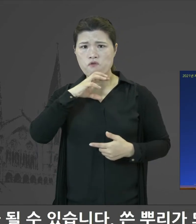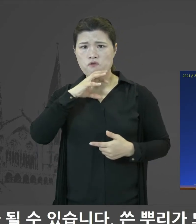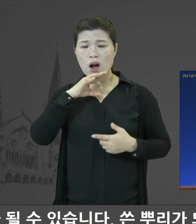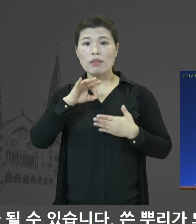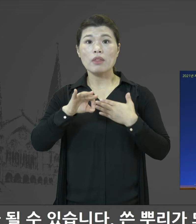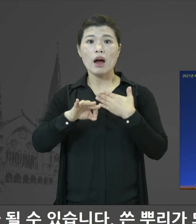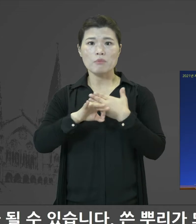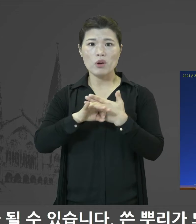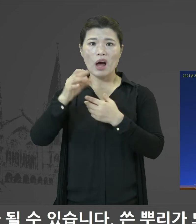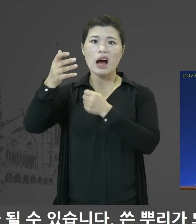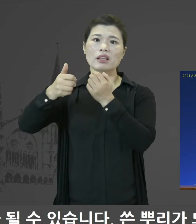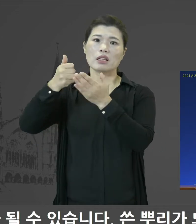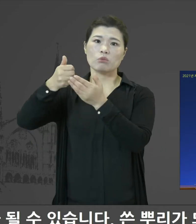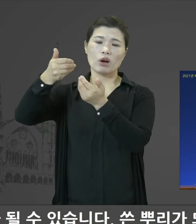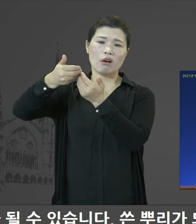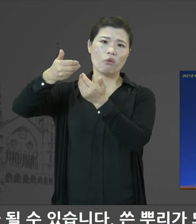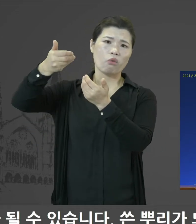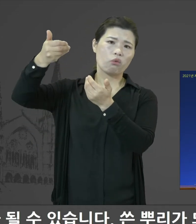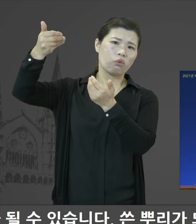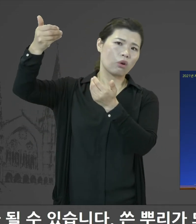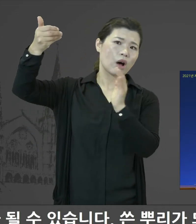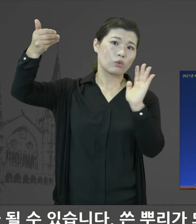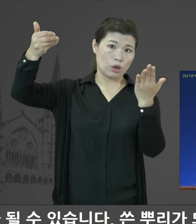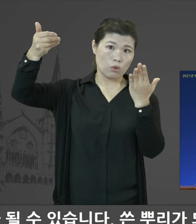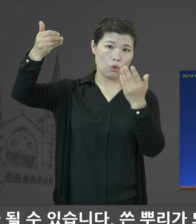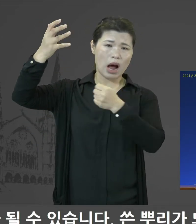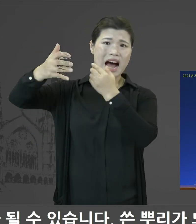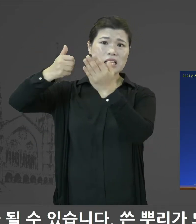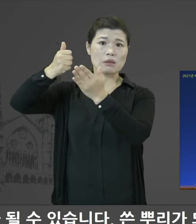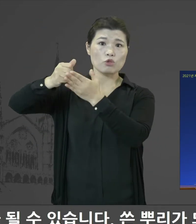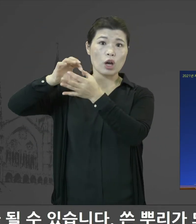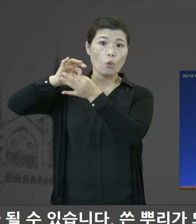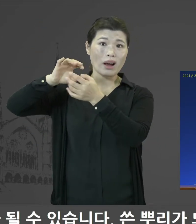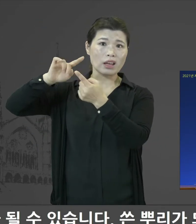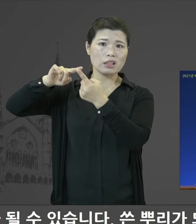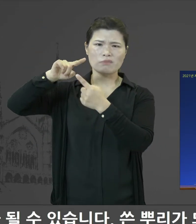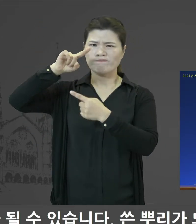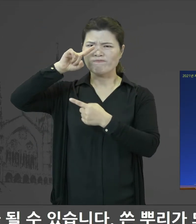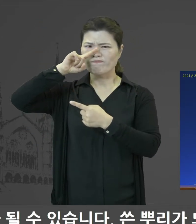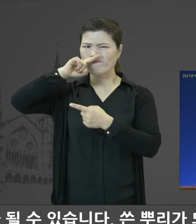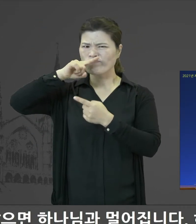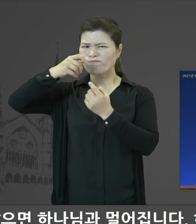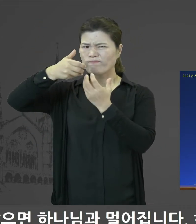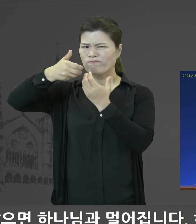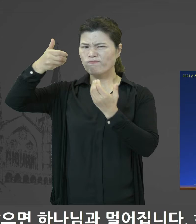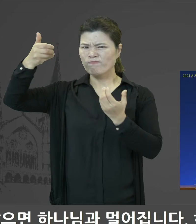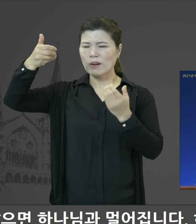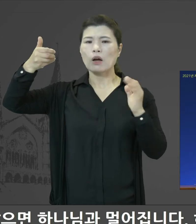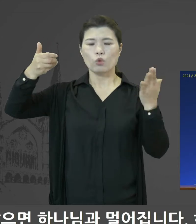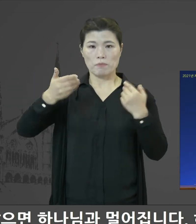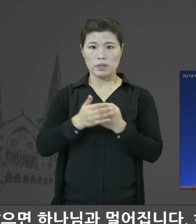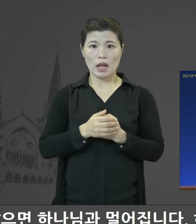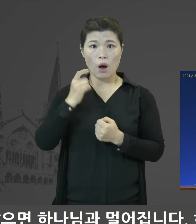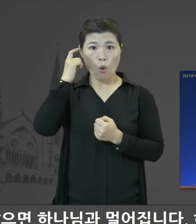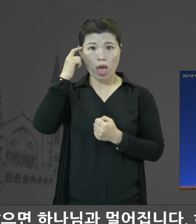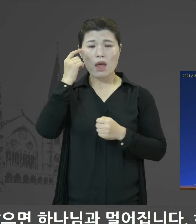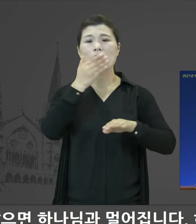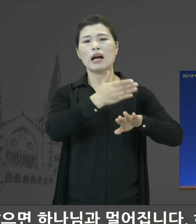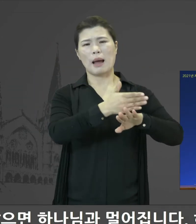있습니다. 그리고 하나님과의 관계도 나빠지게 되어 있습니다. 감사를 방해하는